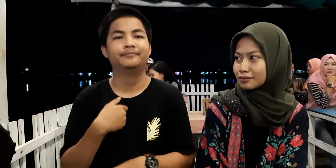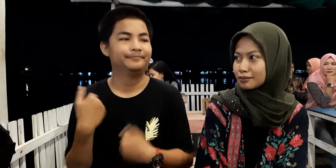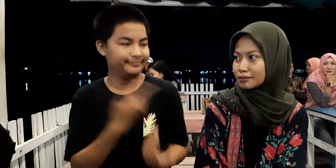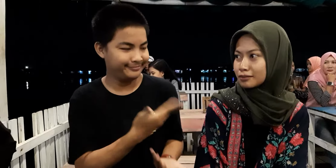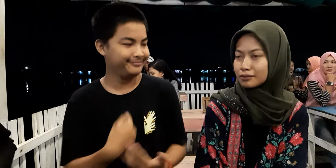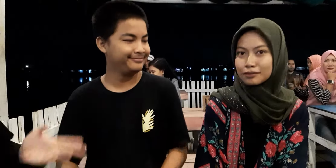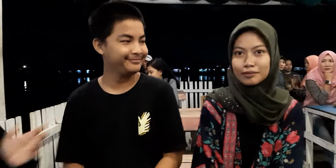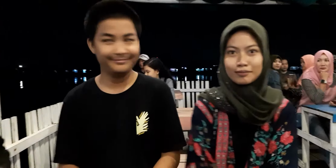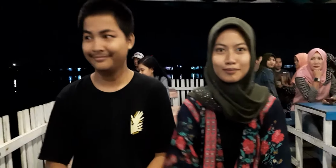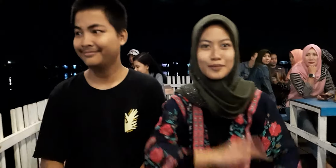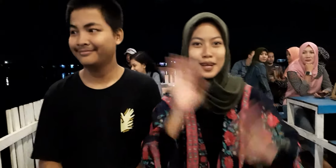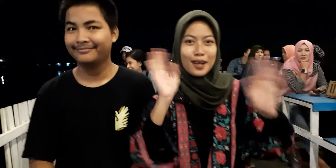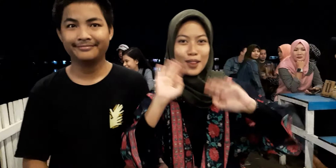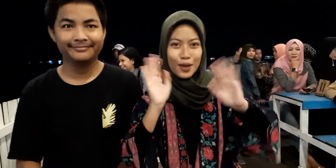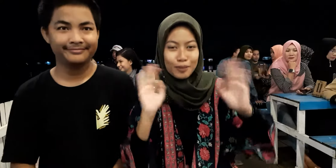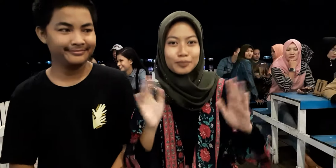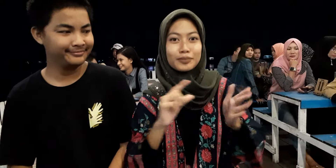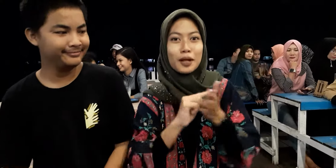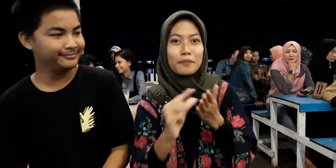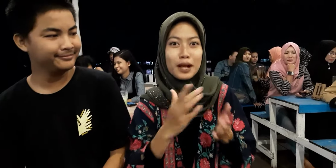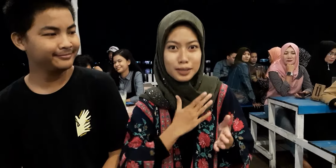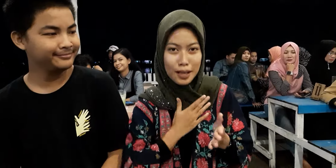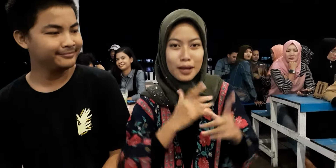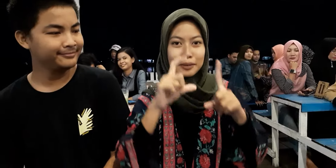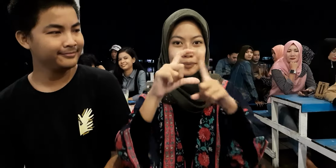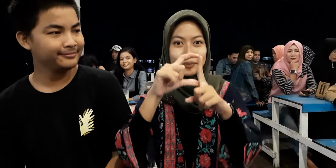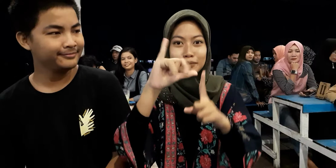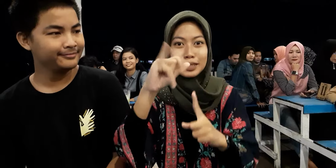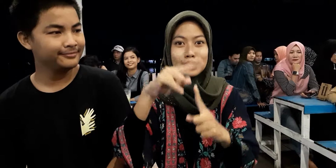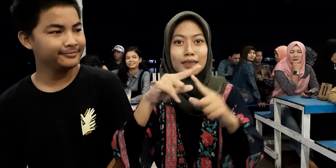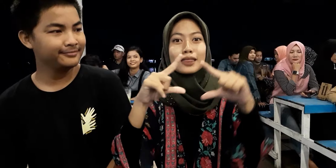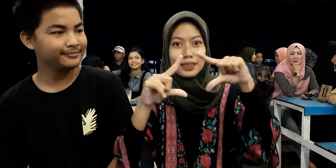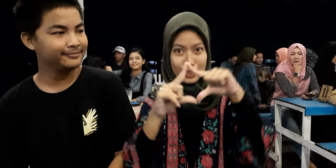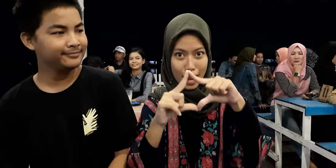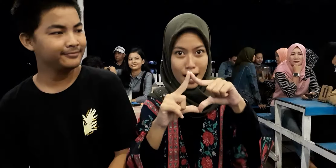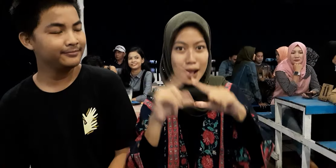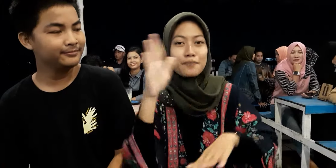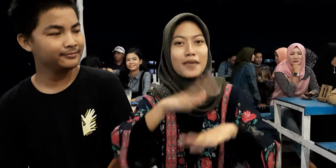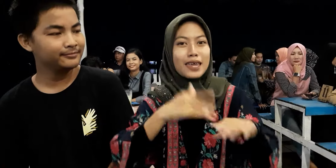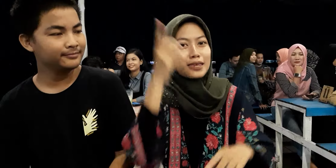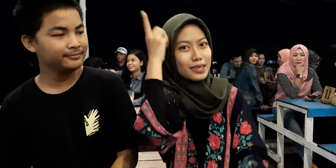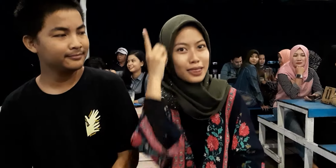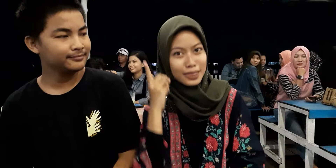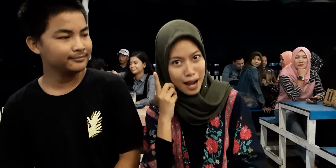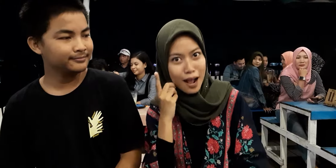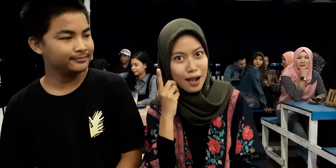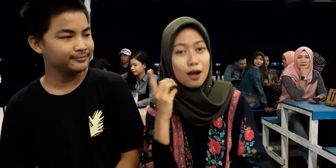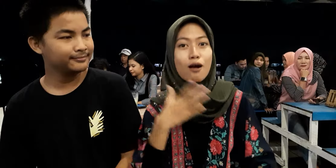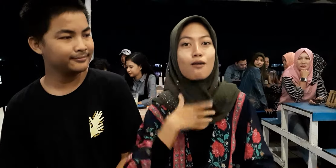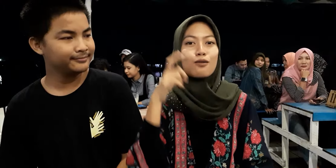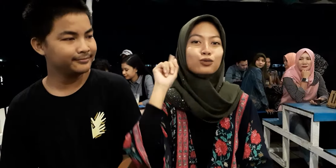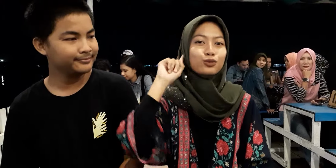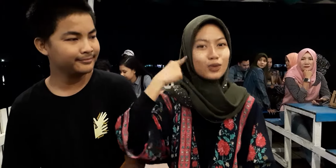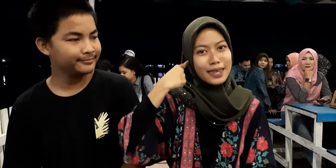lagi? Tunadaksa, tunarungu, tunadaksa, tunarungu dan tunawicara ada. Tunawisma.